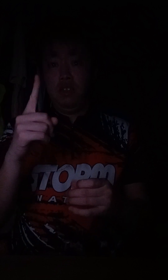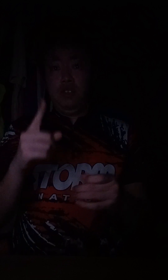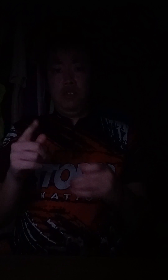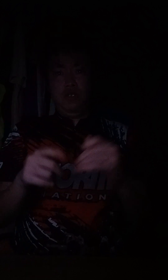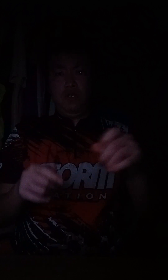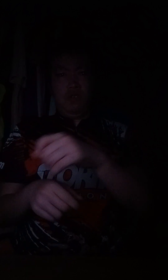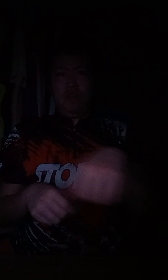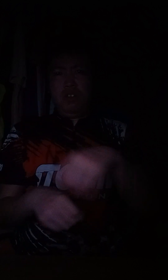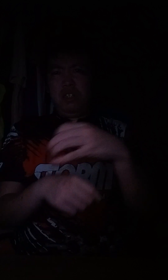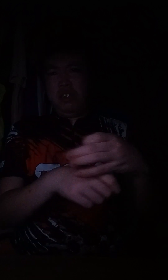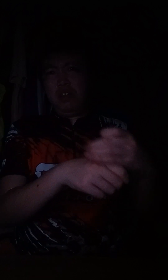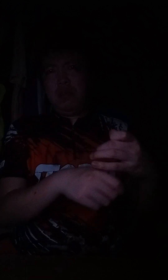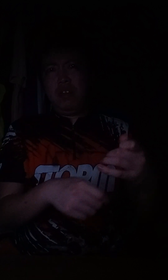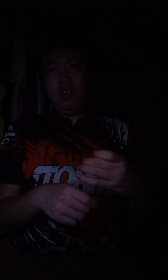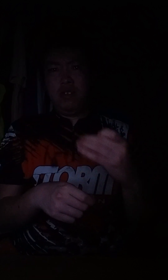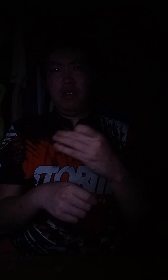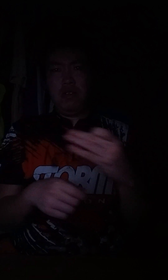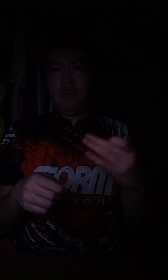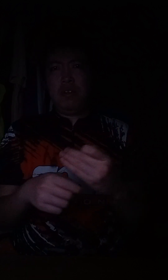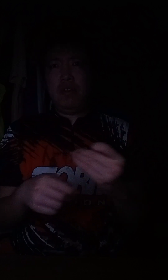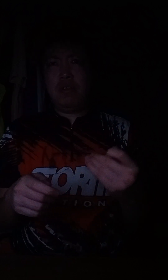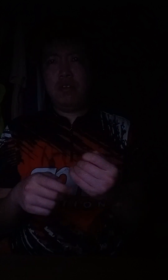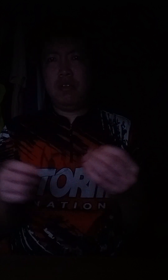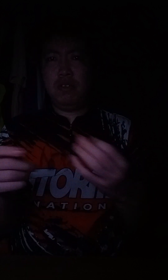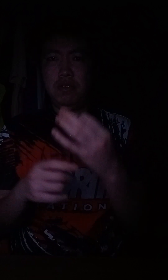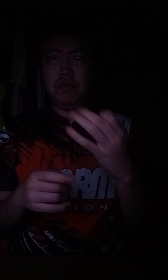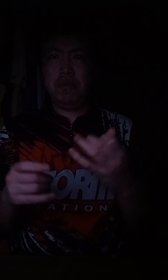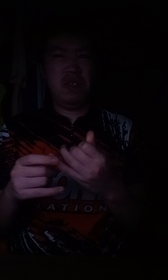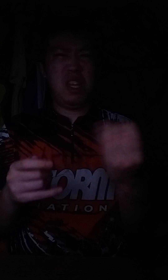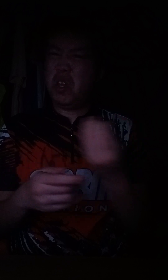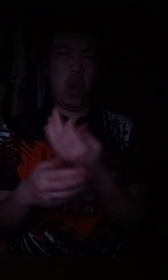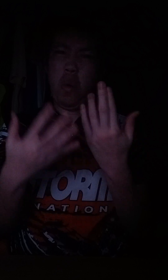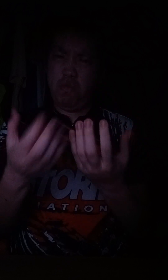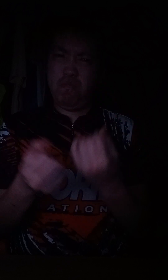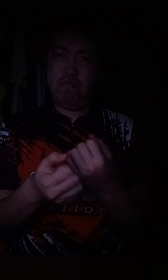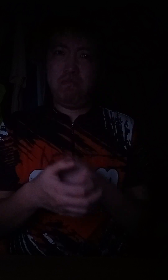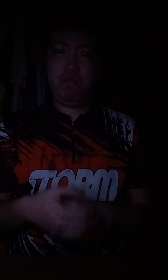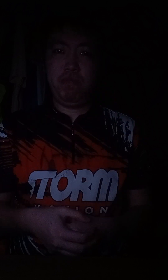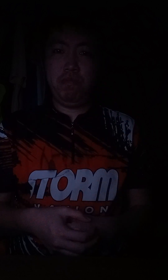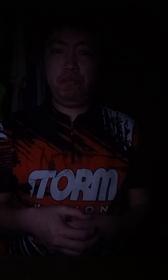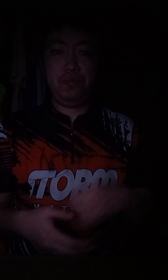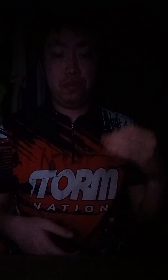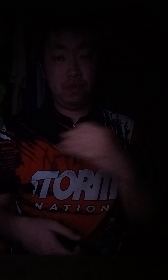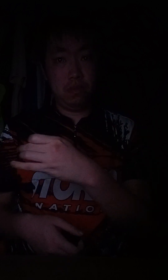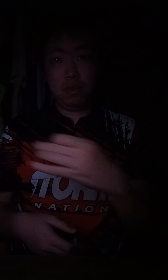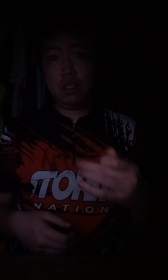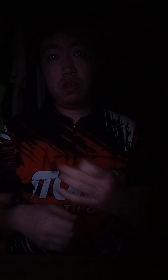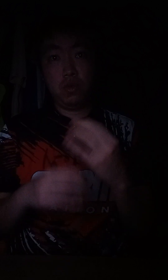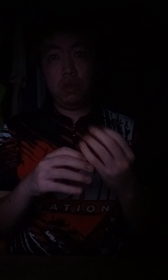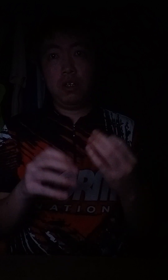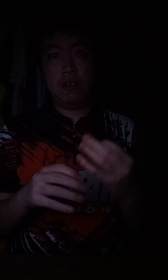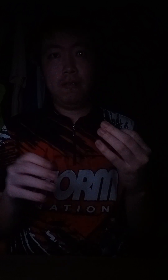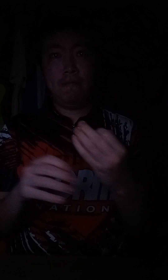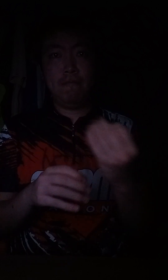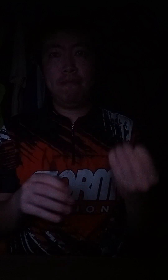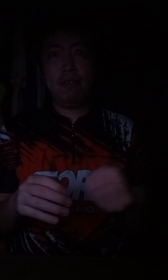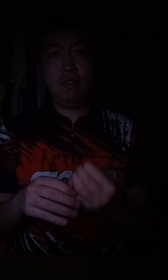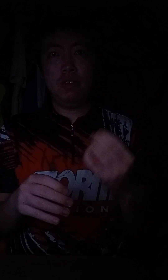화장실을 치우지만 유동 인구가 많은 곳에서는 역부족입니다. 일부 공중 화장실은 이런 이유로 휴지통을